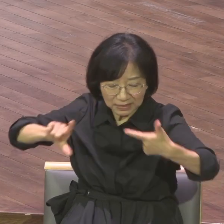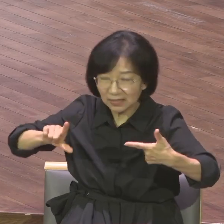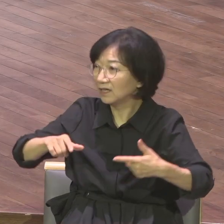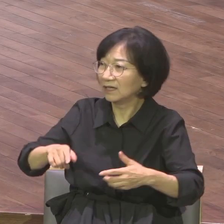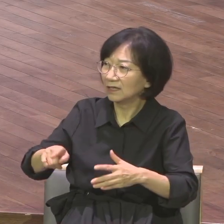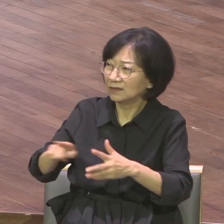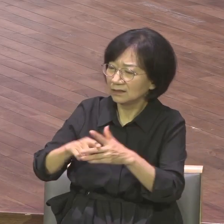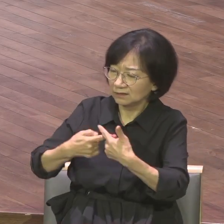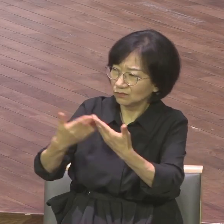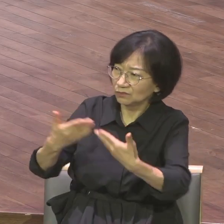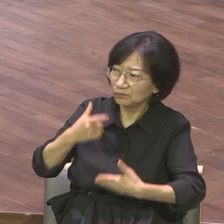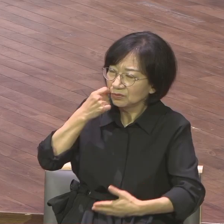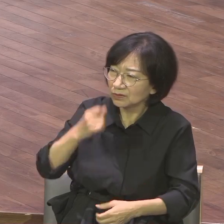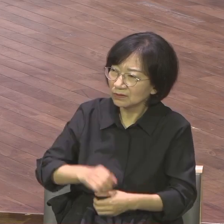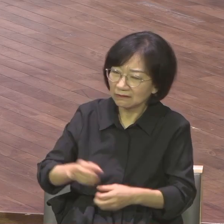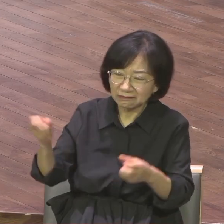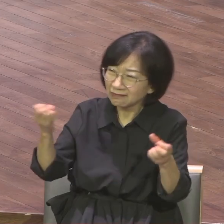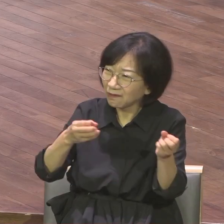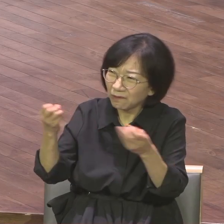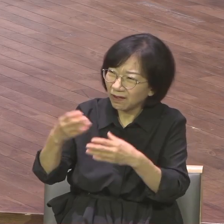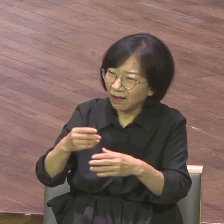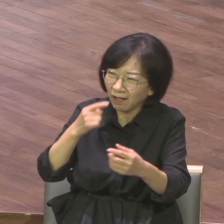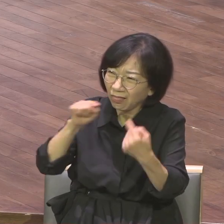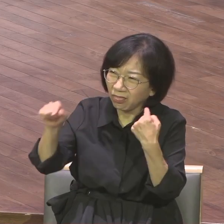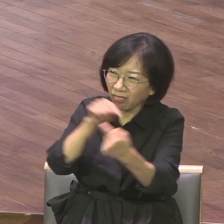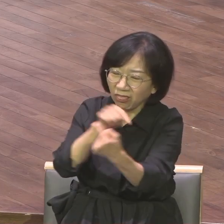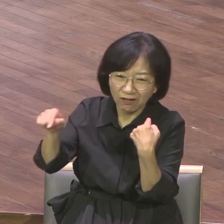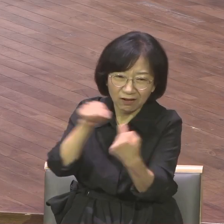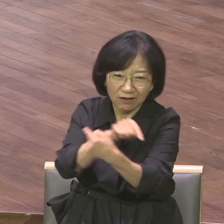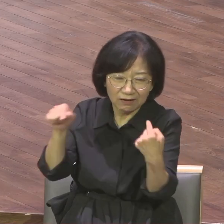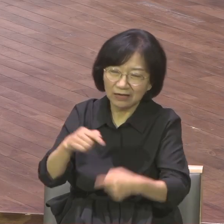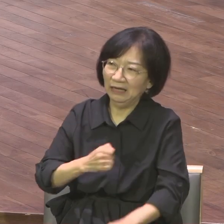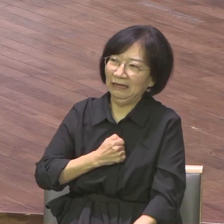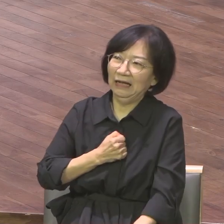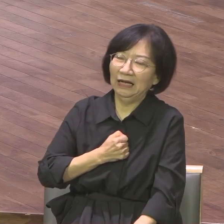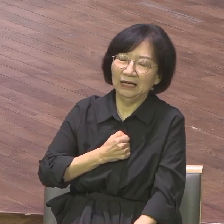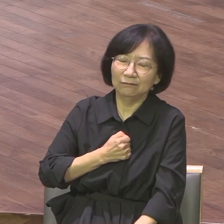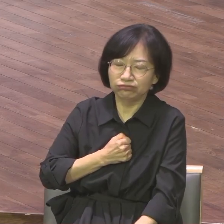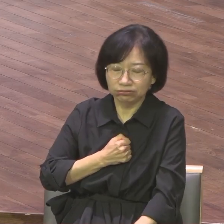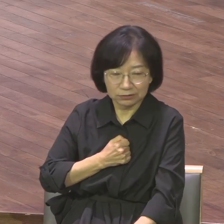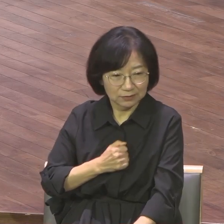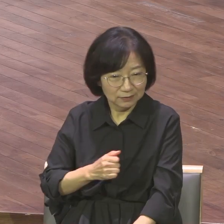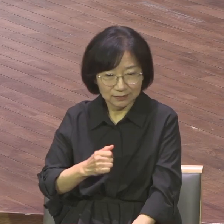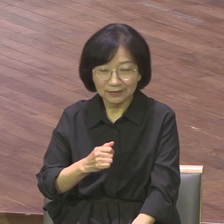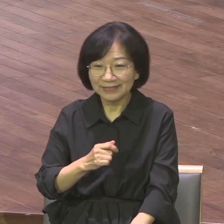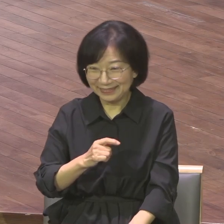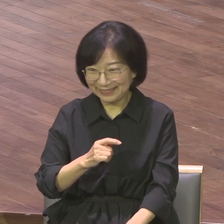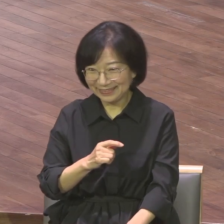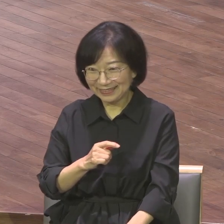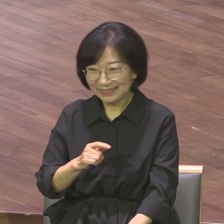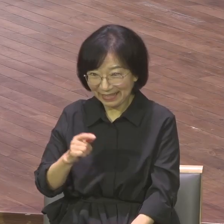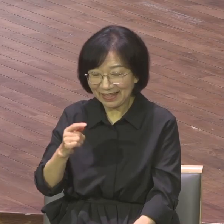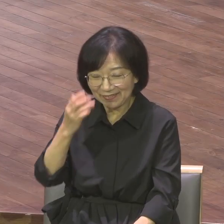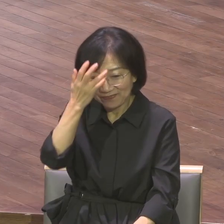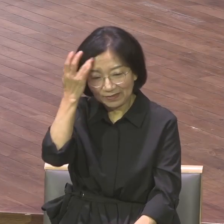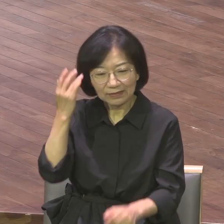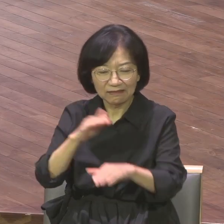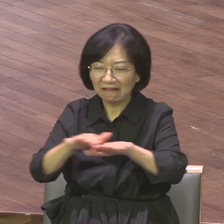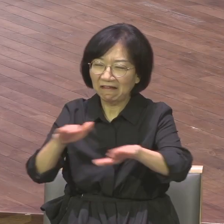어느 정도냐, 대화를 해도 소용없다. 우리 아버지 엄마하고는 대화해도 소용이 없다. 해결 안